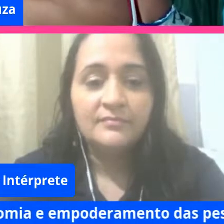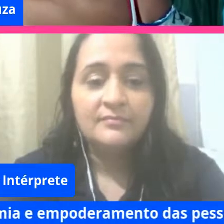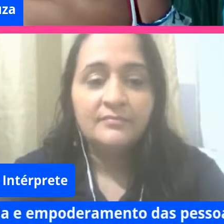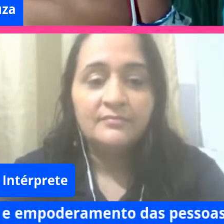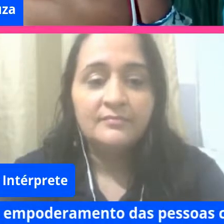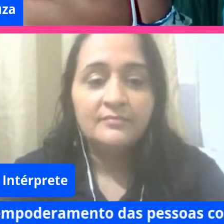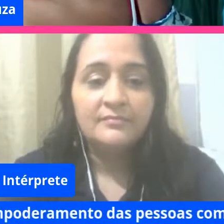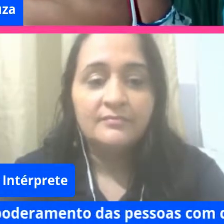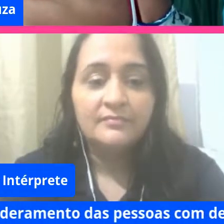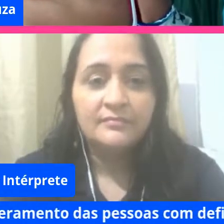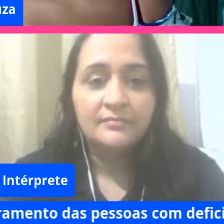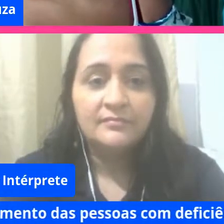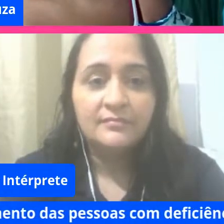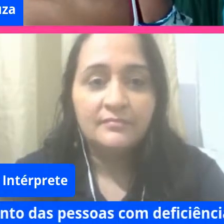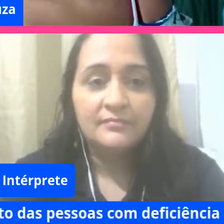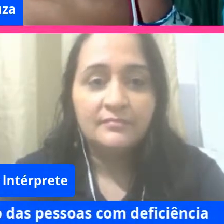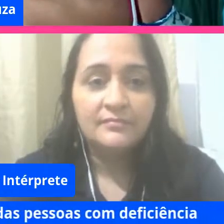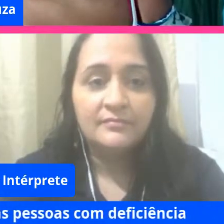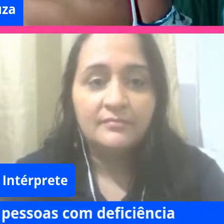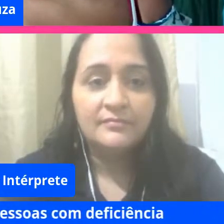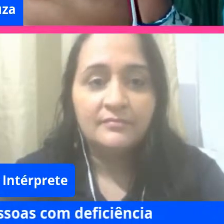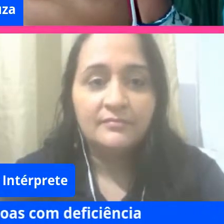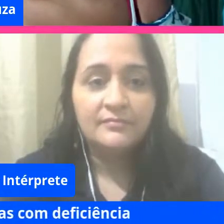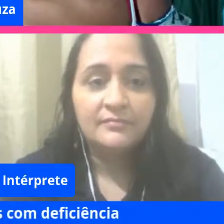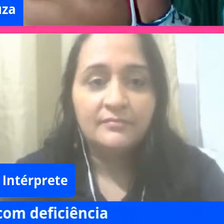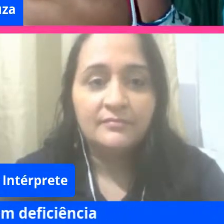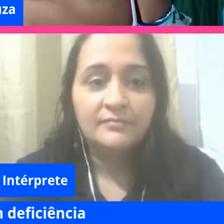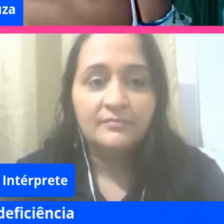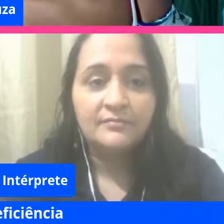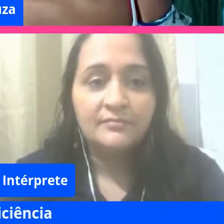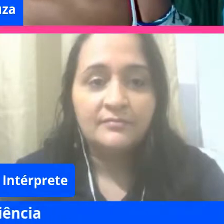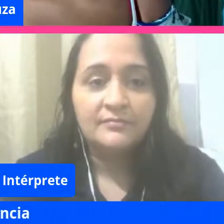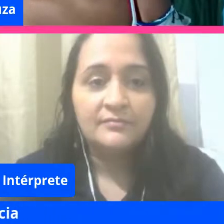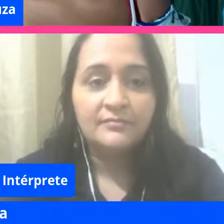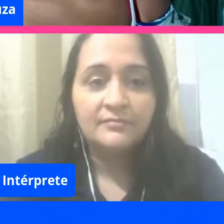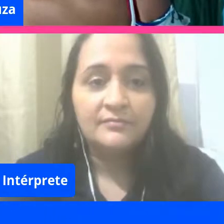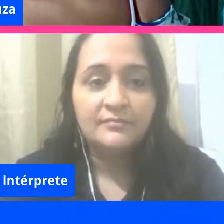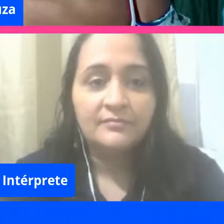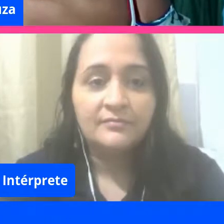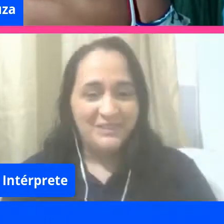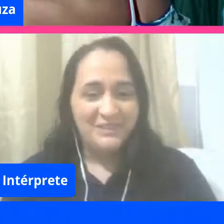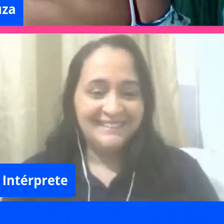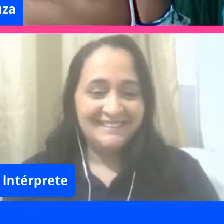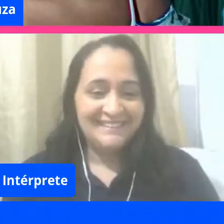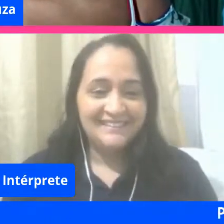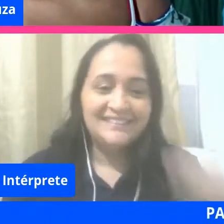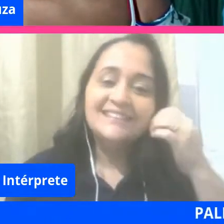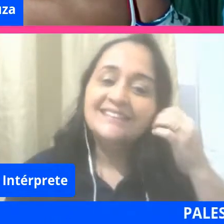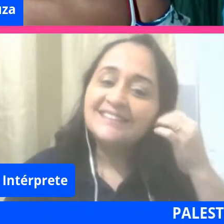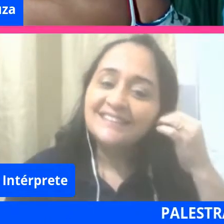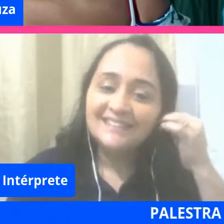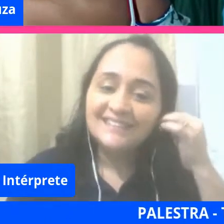Andréia, você está sem áudio, André, por isso que acho que está. A gente não ouve você.